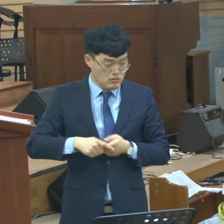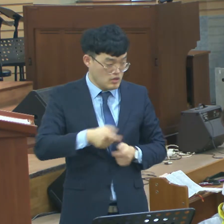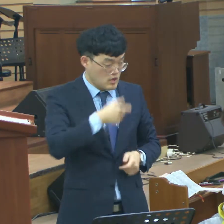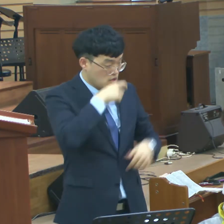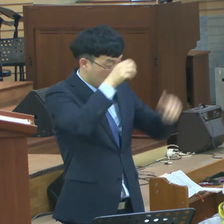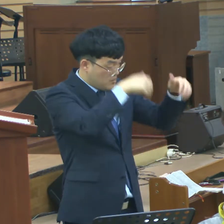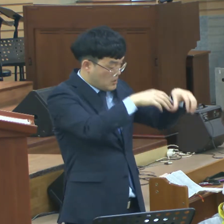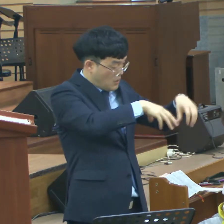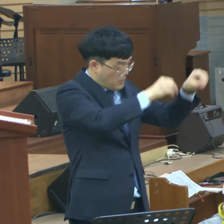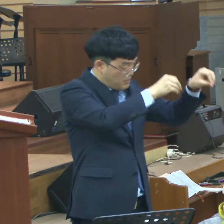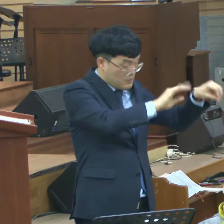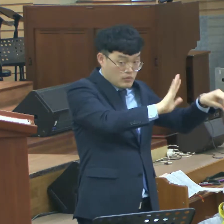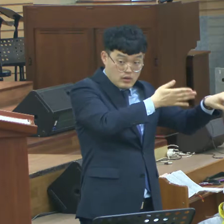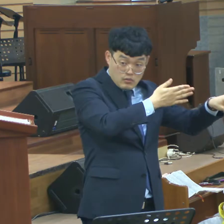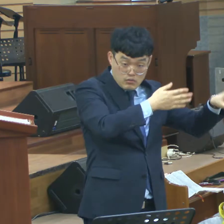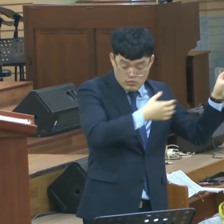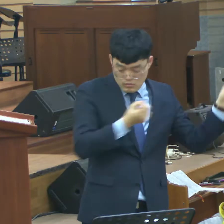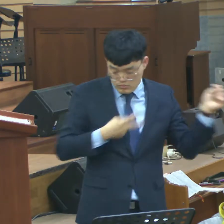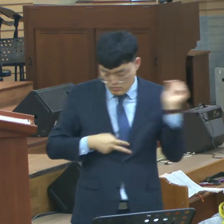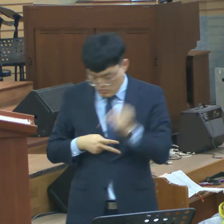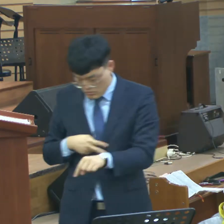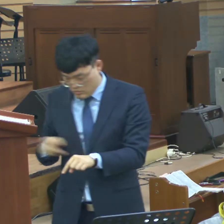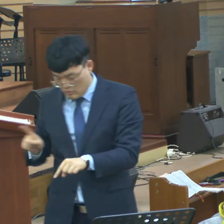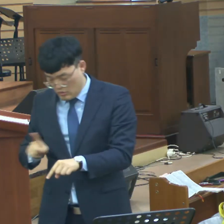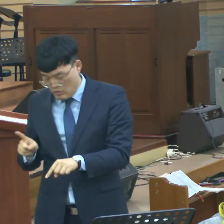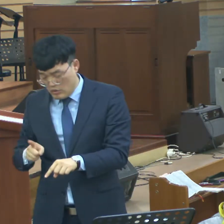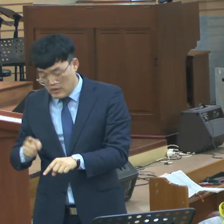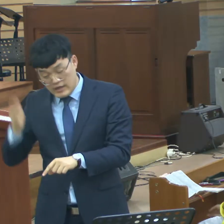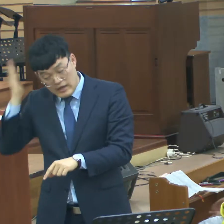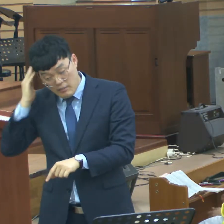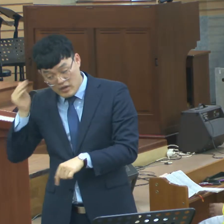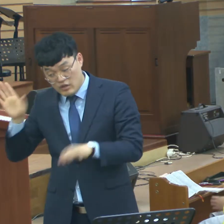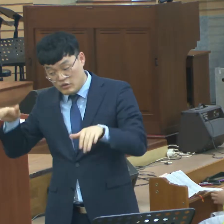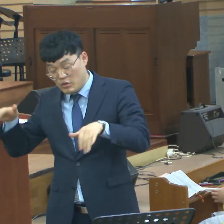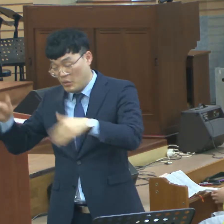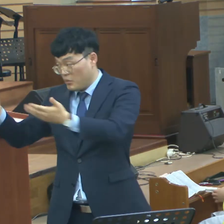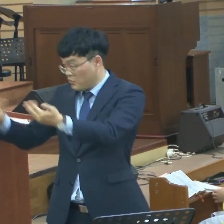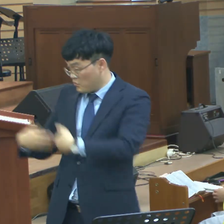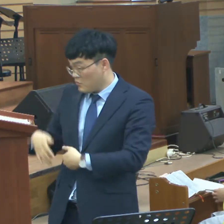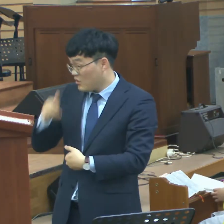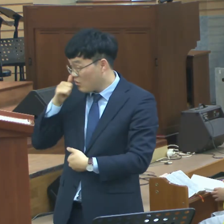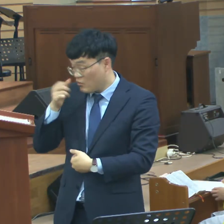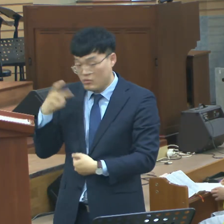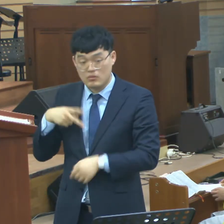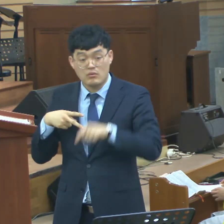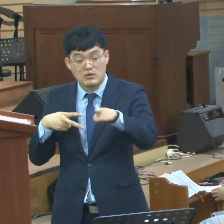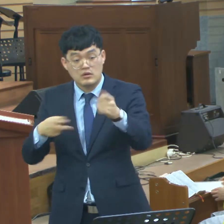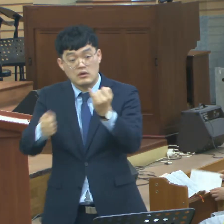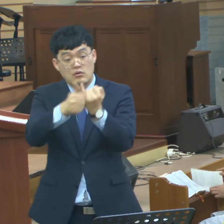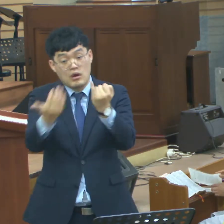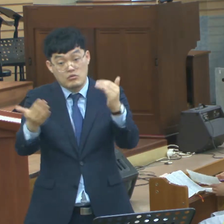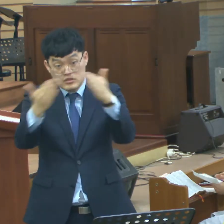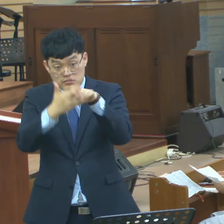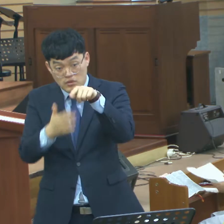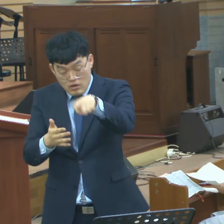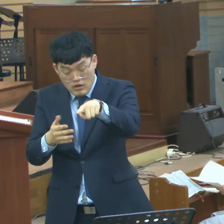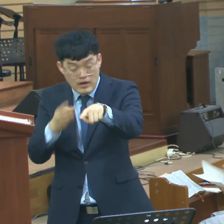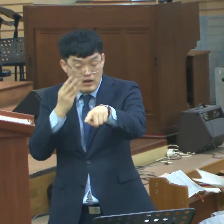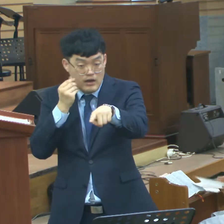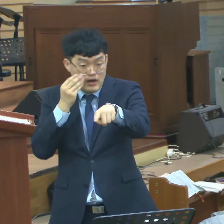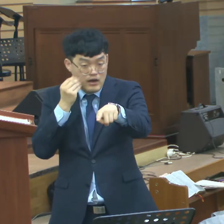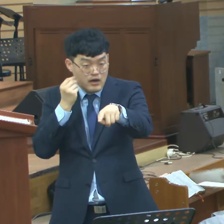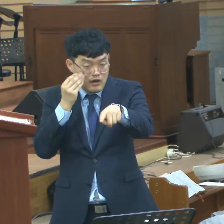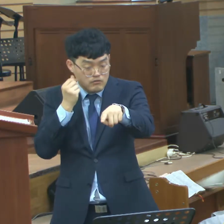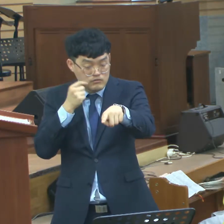그리 시내가에 올라가라 그래 갔더니 까마귀가 왔고, 사르밧 과부의 집에 갔더니 통에 가루가 계속 채워지고 병에 기름이